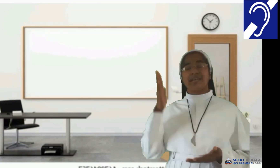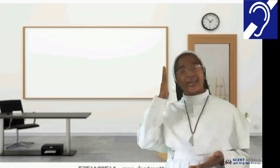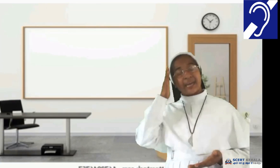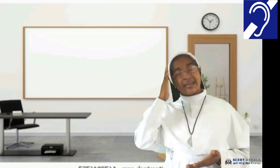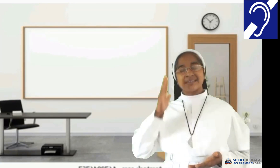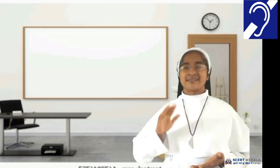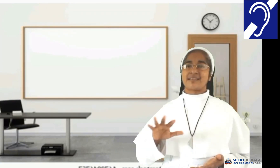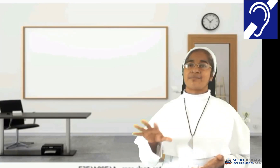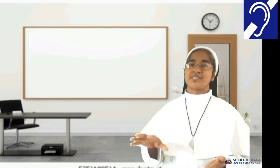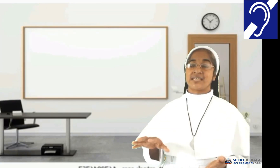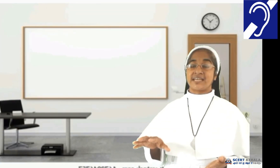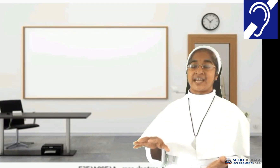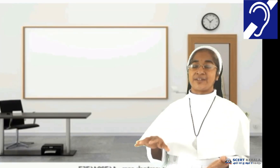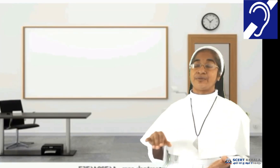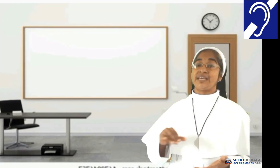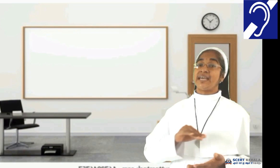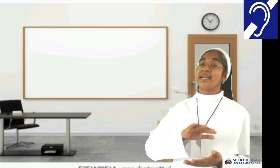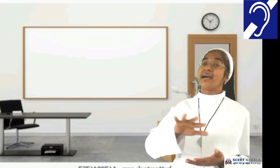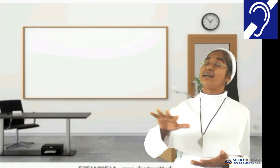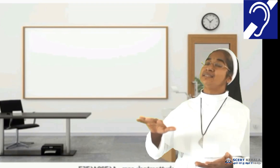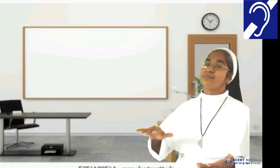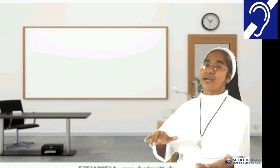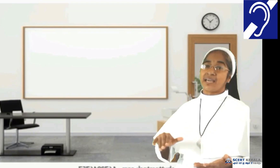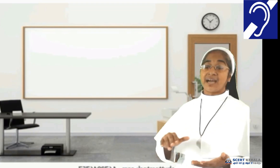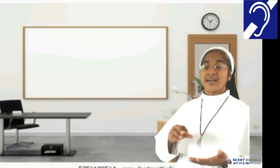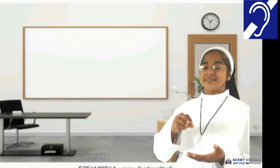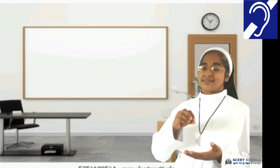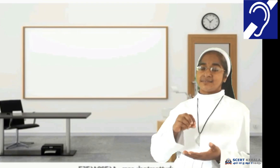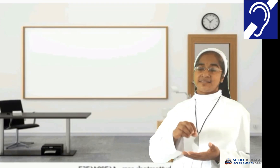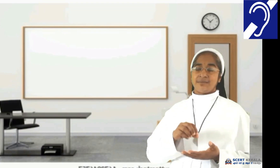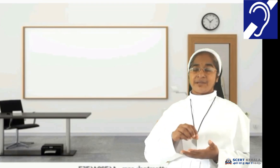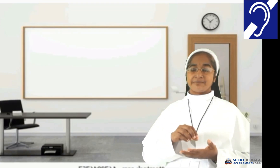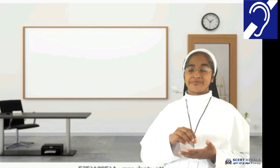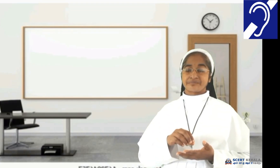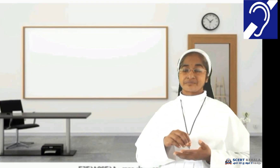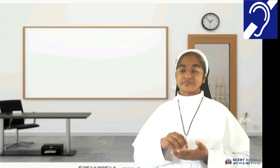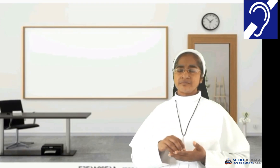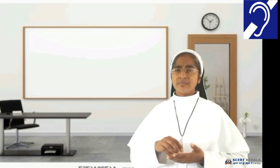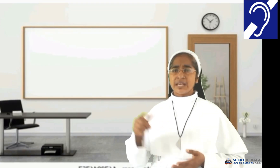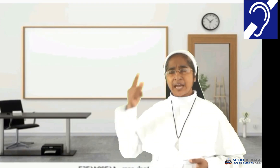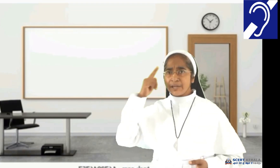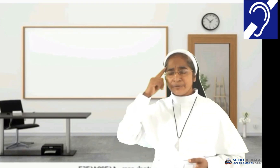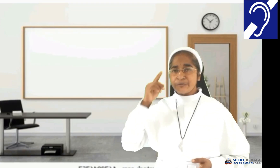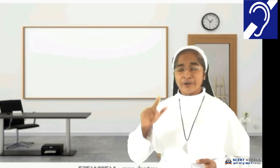അവരിങ്ങനെ താമസിക്കുകയായിരുന്നു ഈ ഏകാന്തമായ ദ്വീപില്. ക്യാൻ യു ഫോളോ